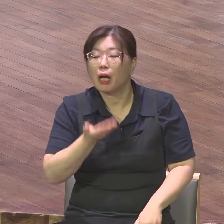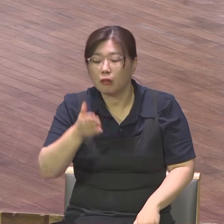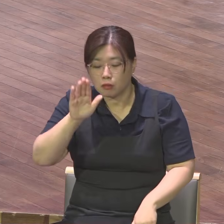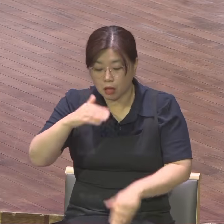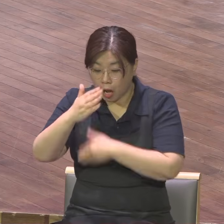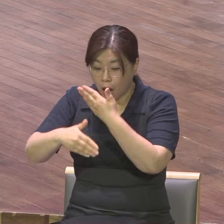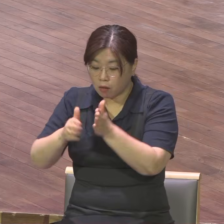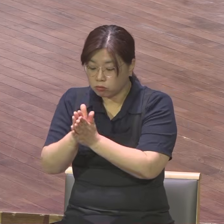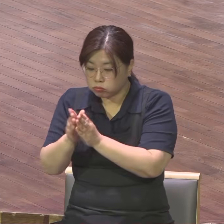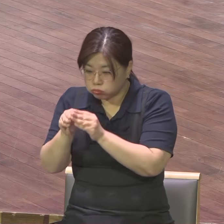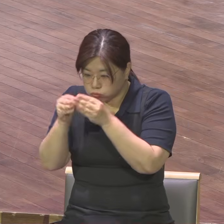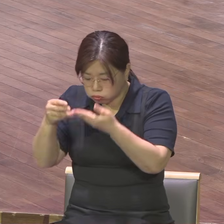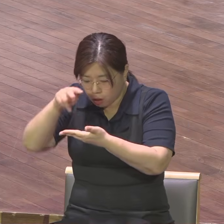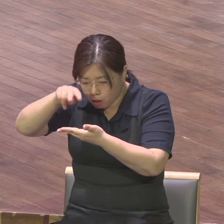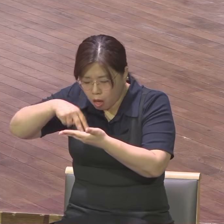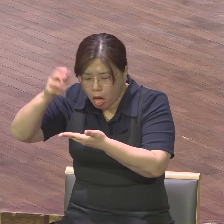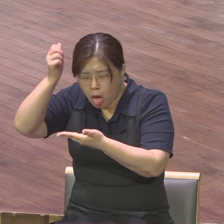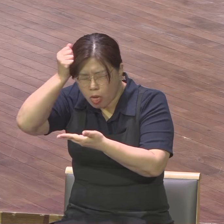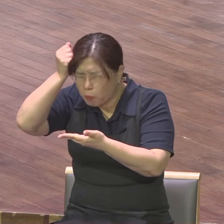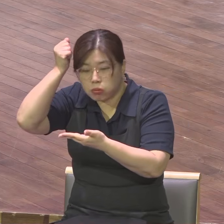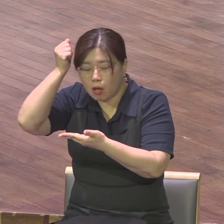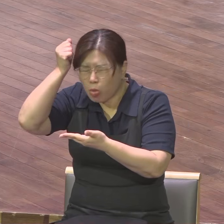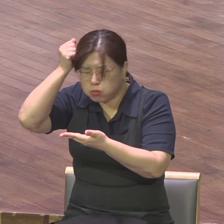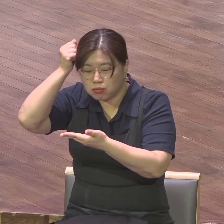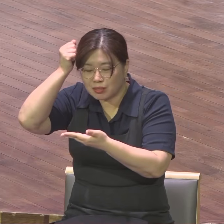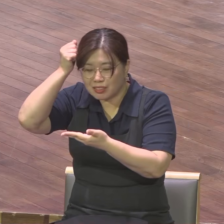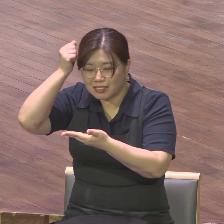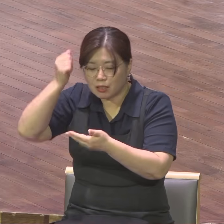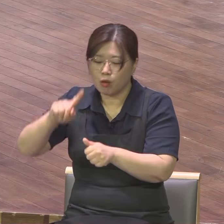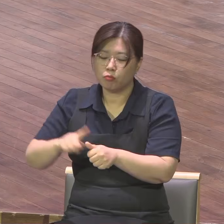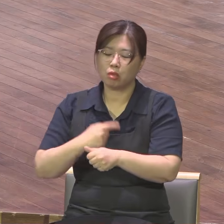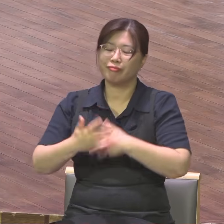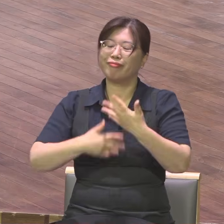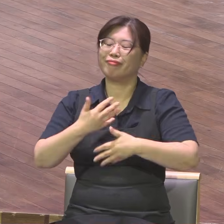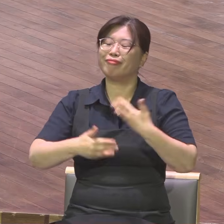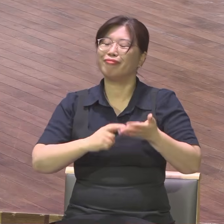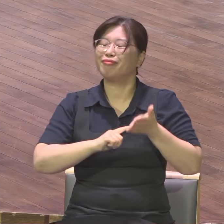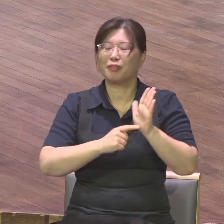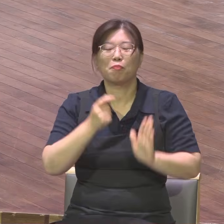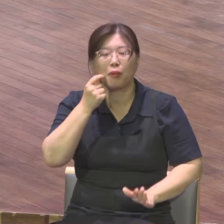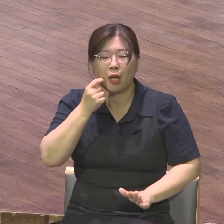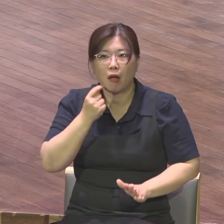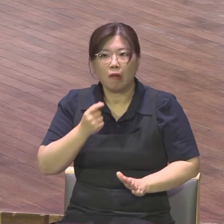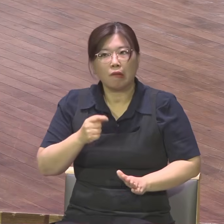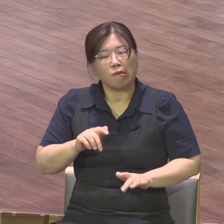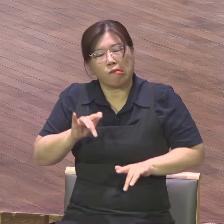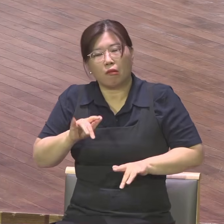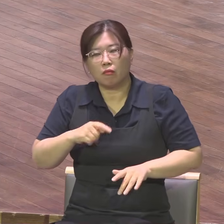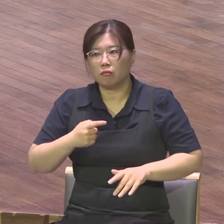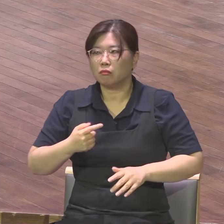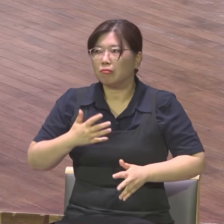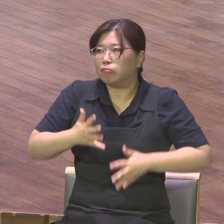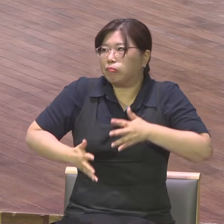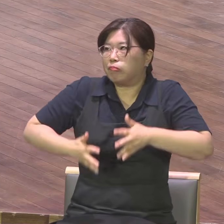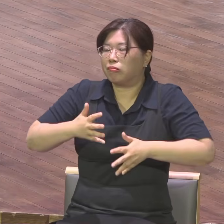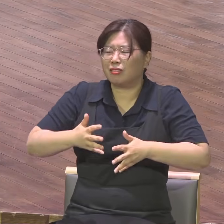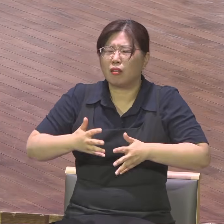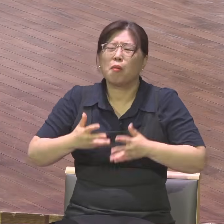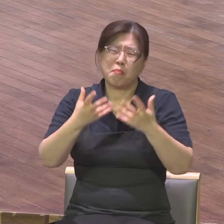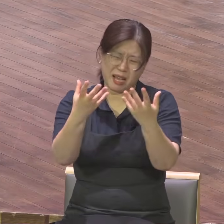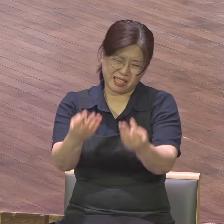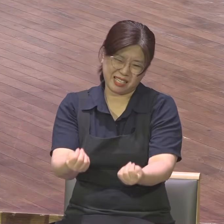여러분들이 우리 자녀들에게 우리 다음 세대들에게 성경 암송을 세우는 게 굉장히 중요한 교육이다.